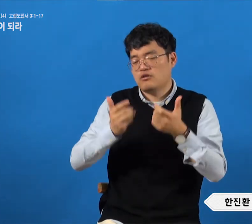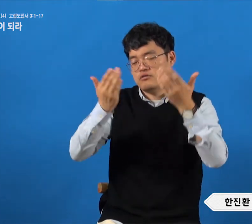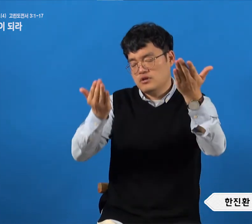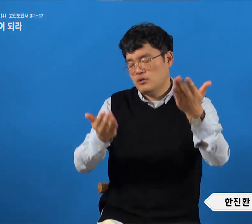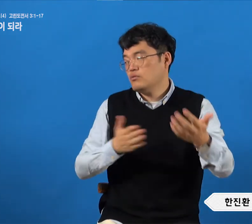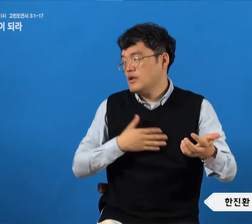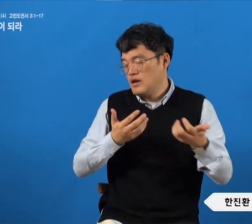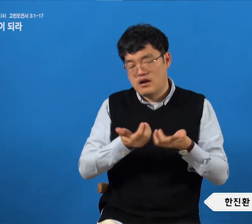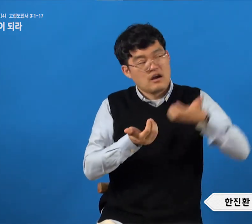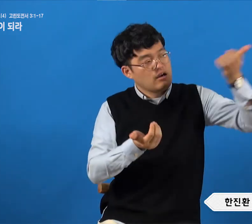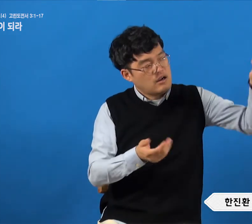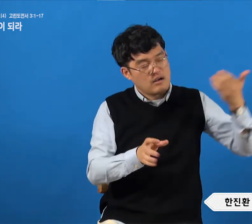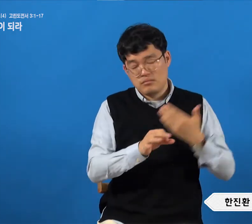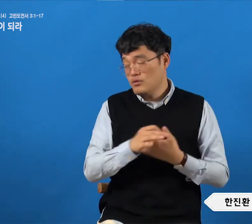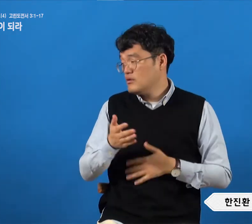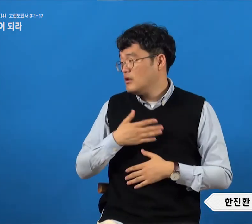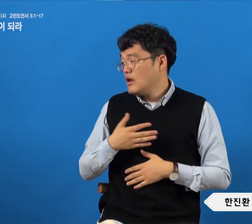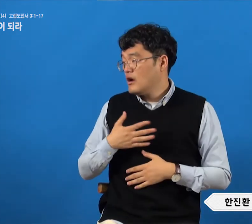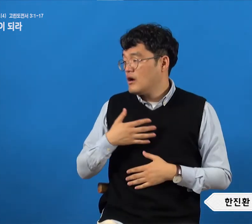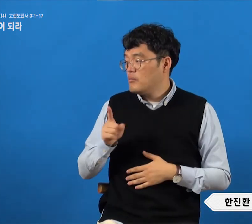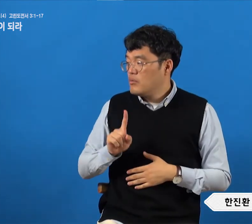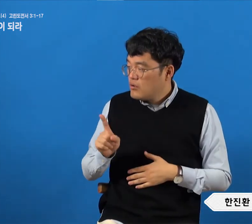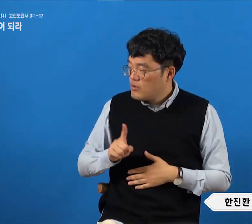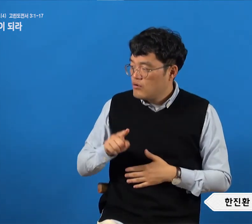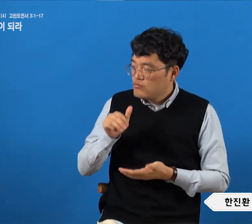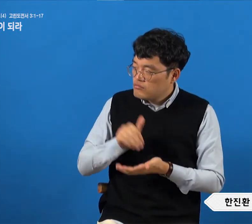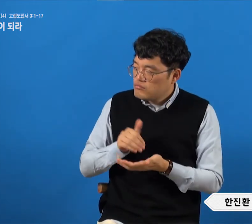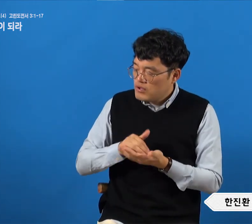더 드리고 갔으면 여한이 없겠습니다.